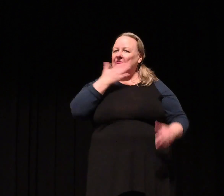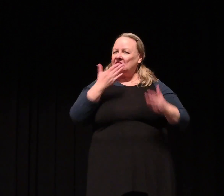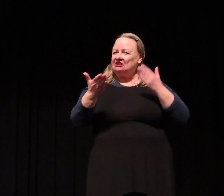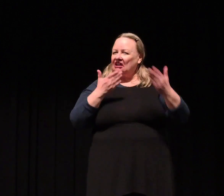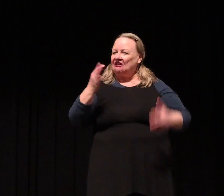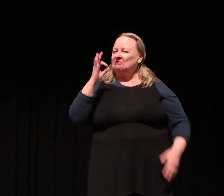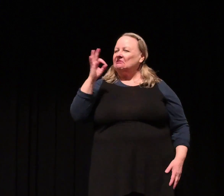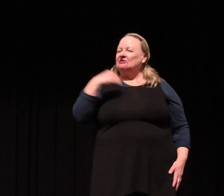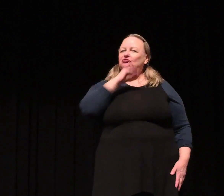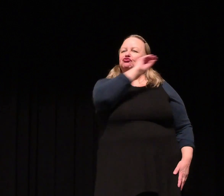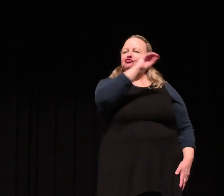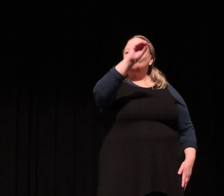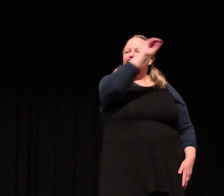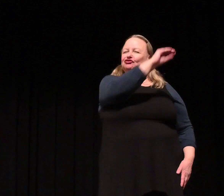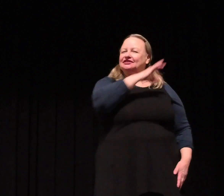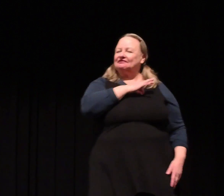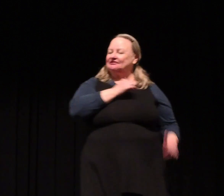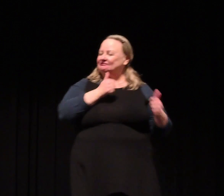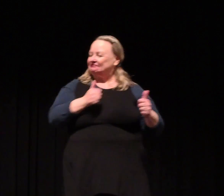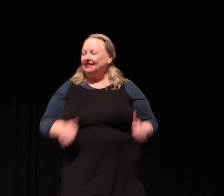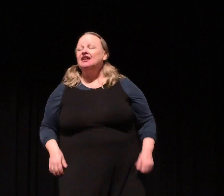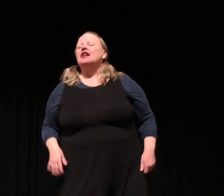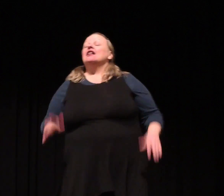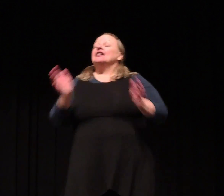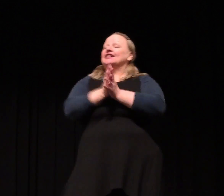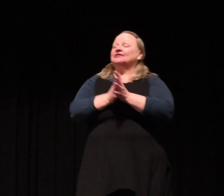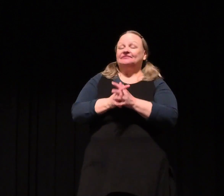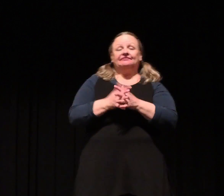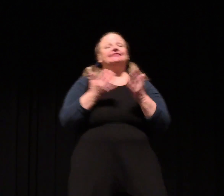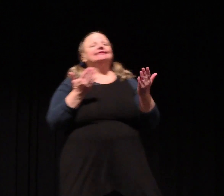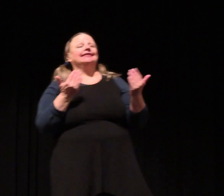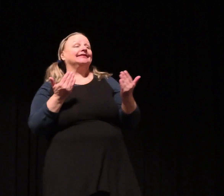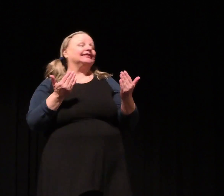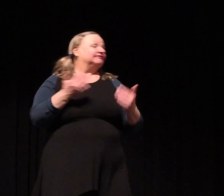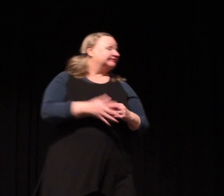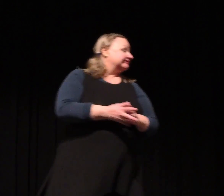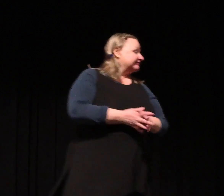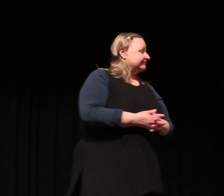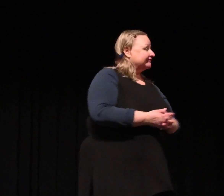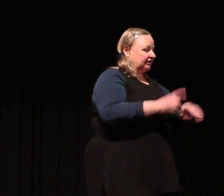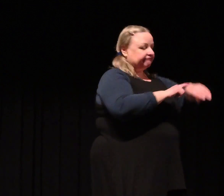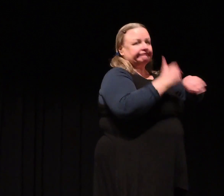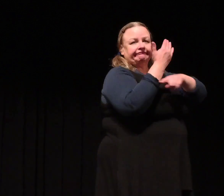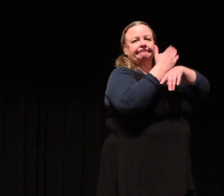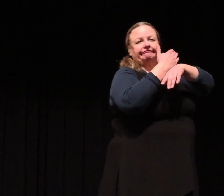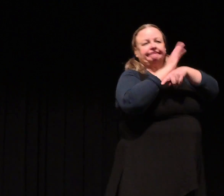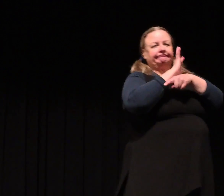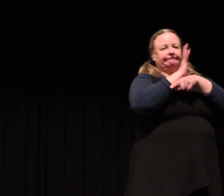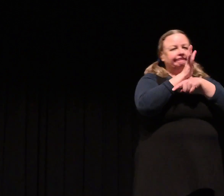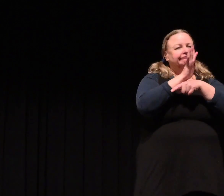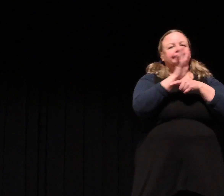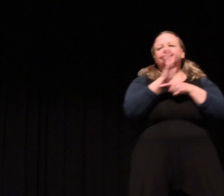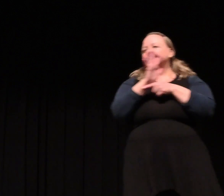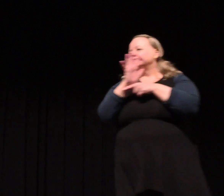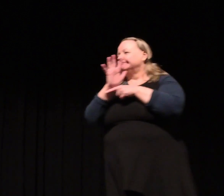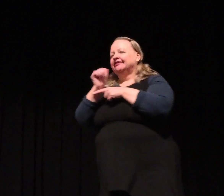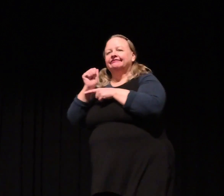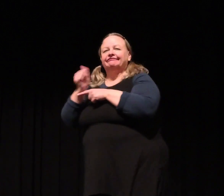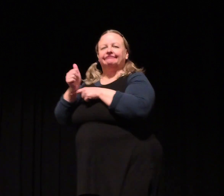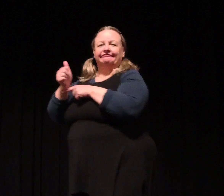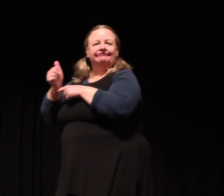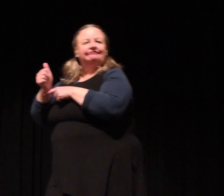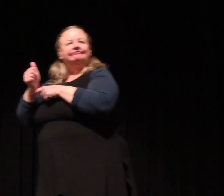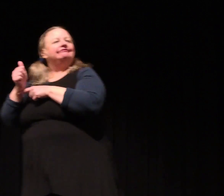c'est un service rapide, hein? Merci, ICEP. Ah, wow. Service impeccable. OK. Bon, on attend. Bon, ça fait